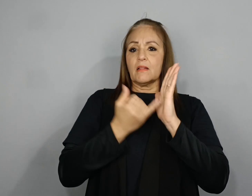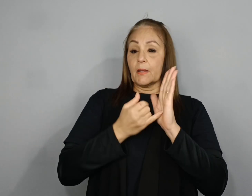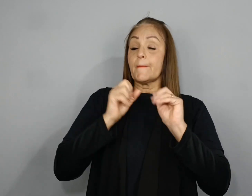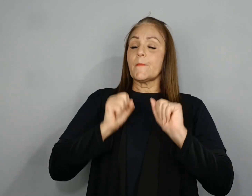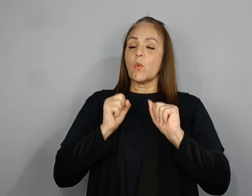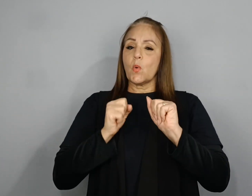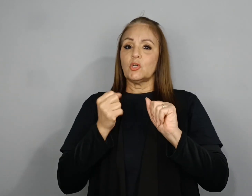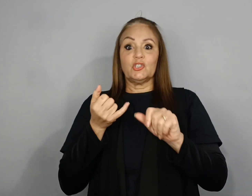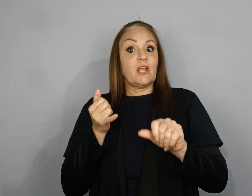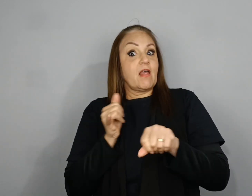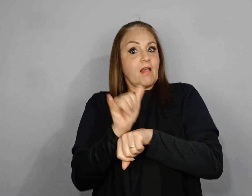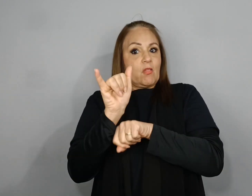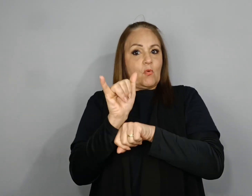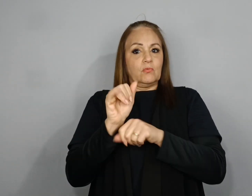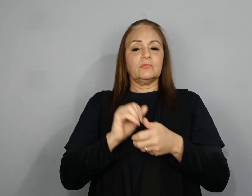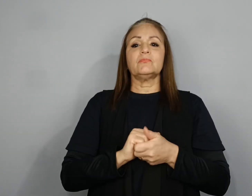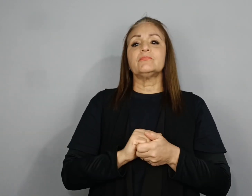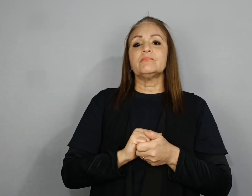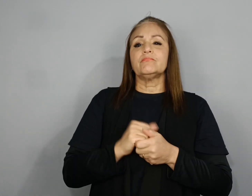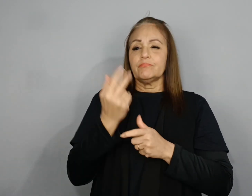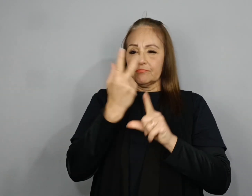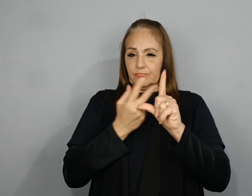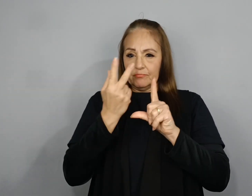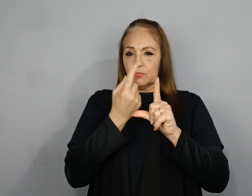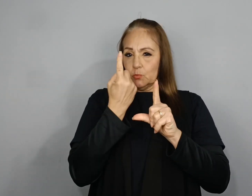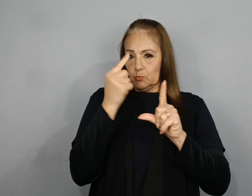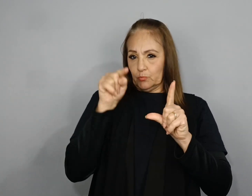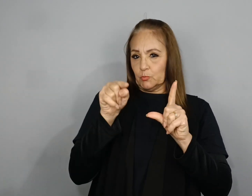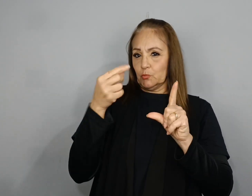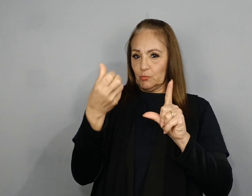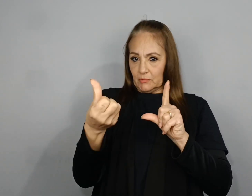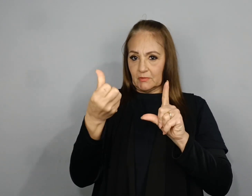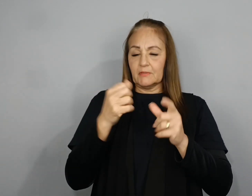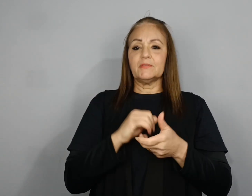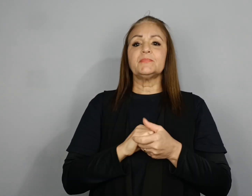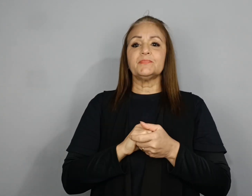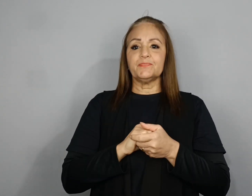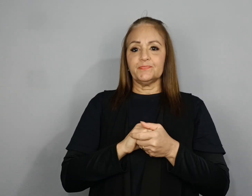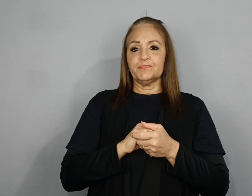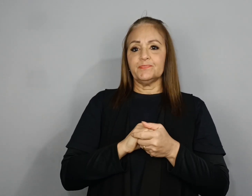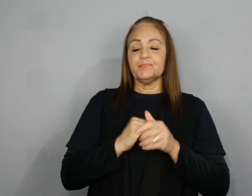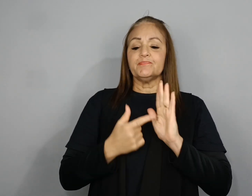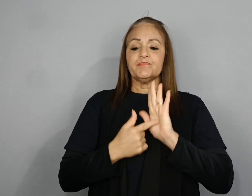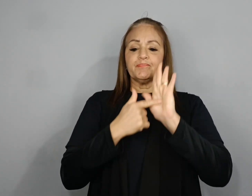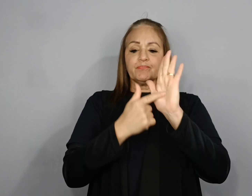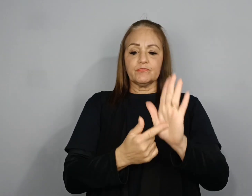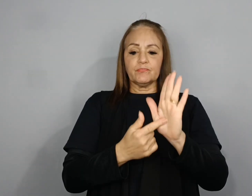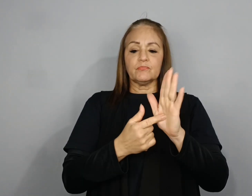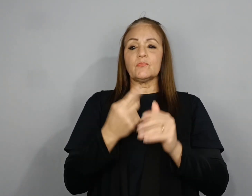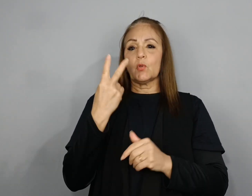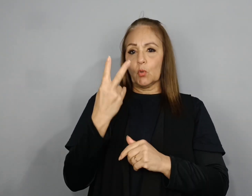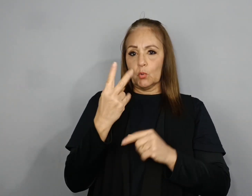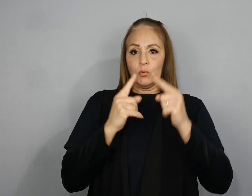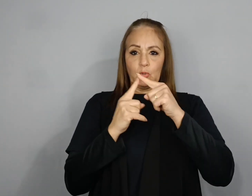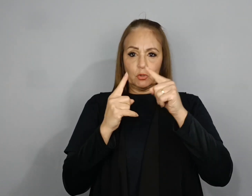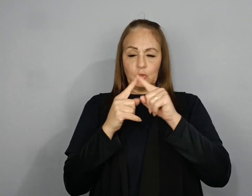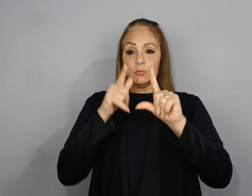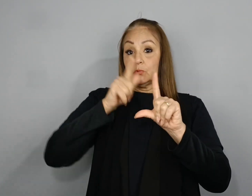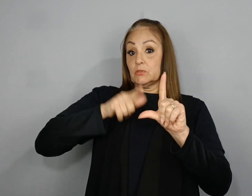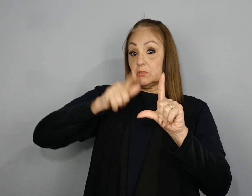enganosos. Na figura 1.6, são apresentados dois gráficos que representam a